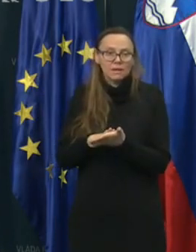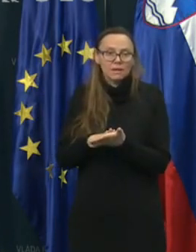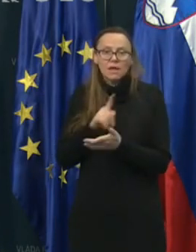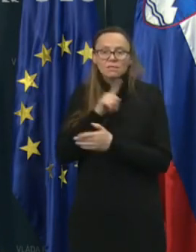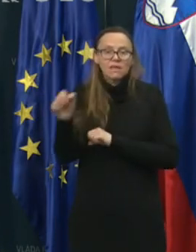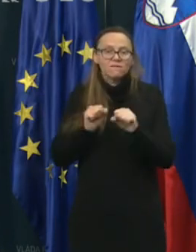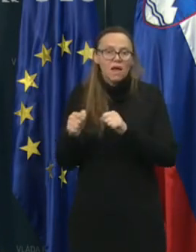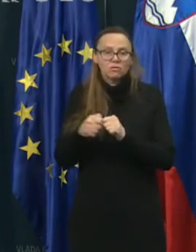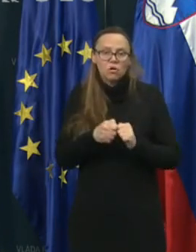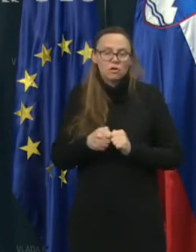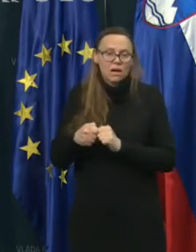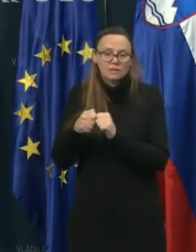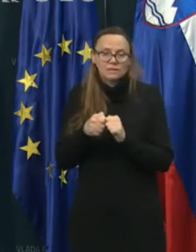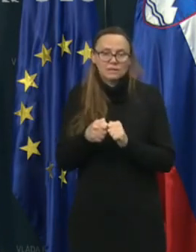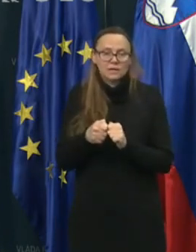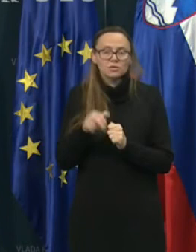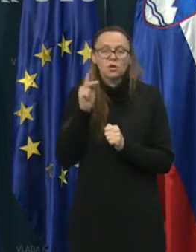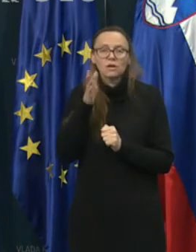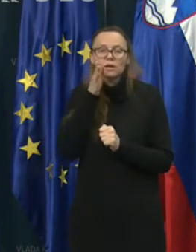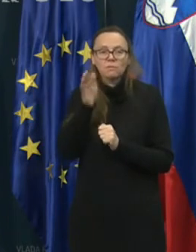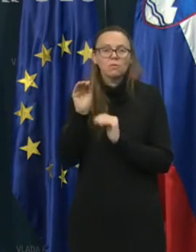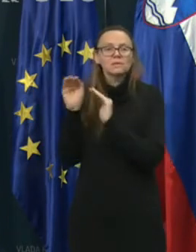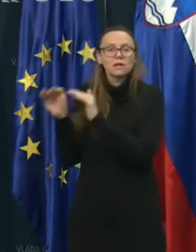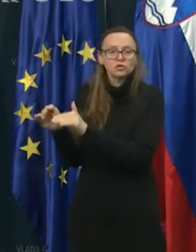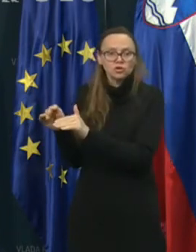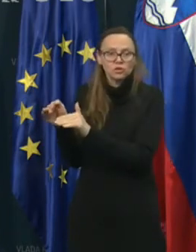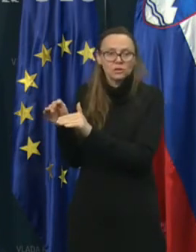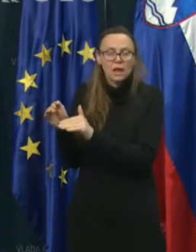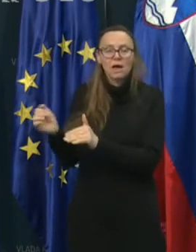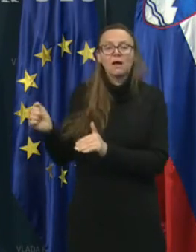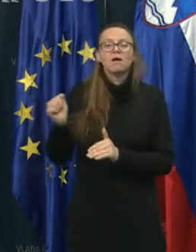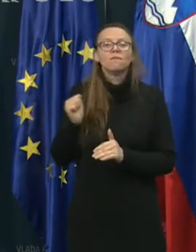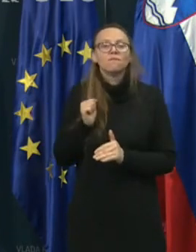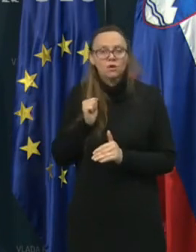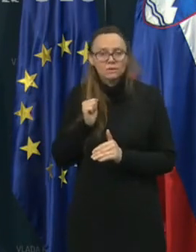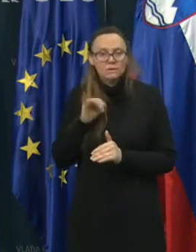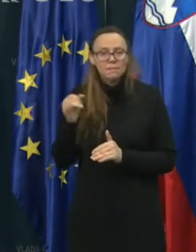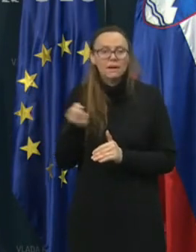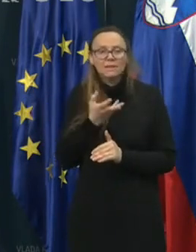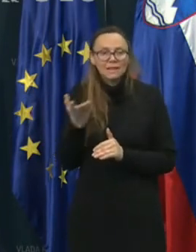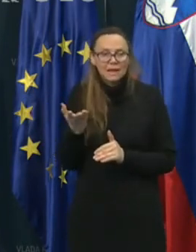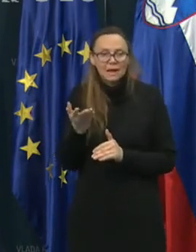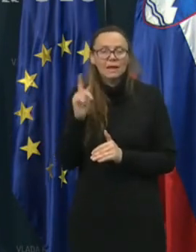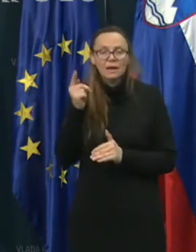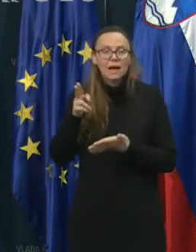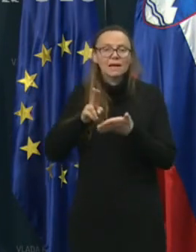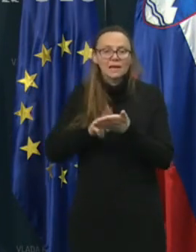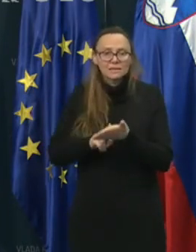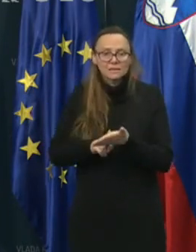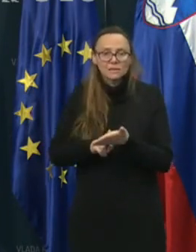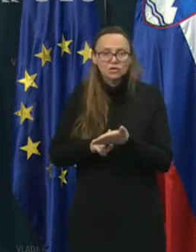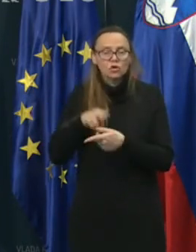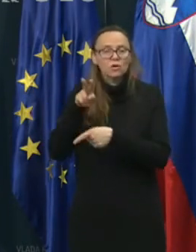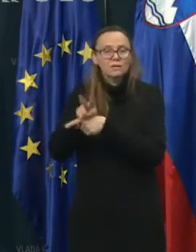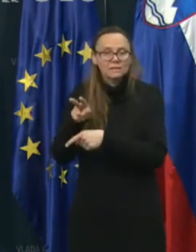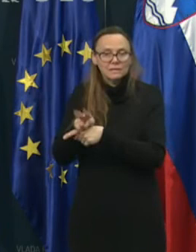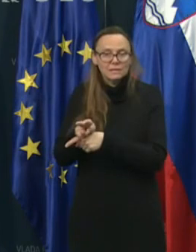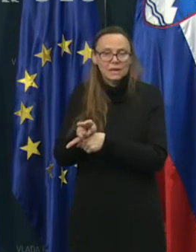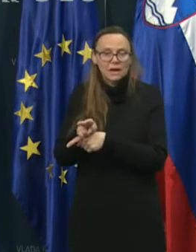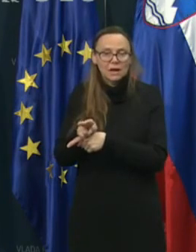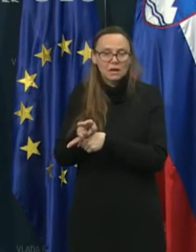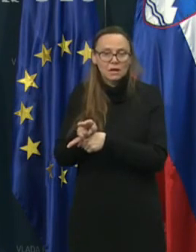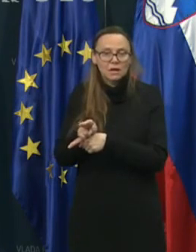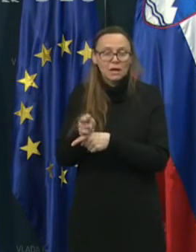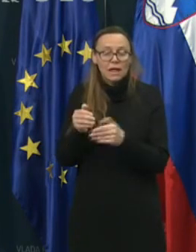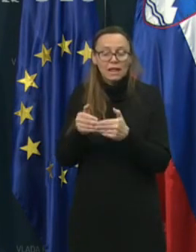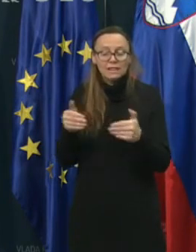nevladno organizacijo, ki jih bo zaščitila. Vojska pa je nekaj, kar resnično nadzira